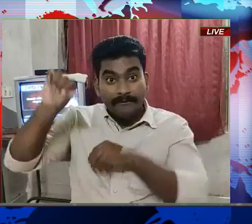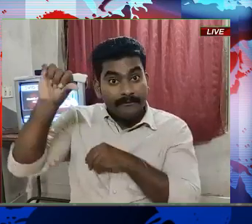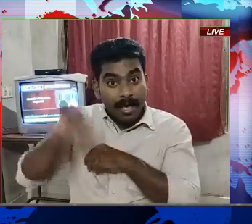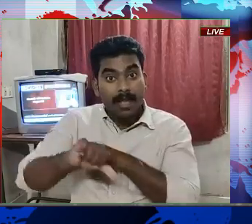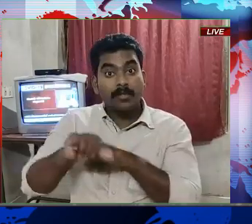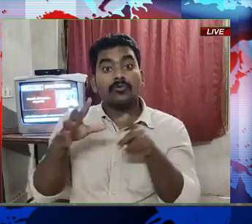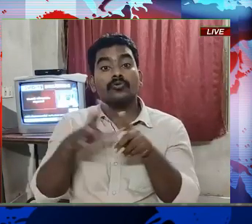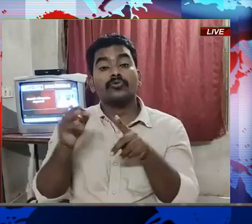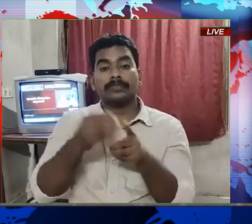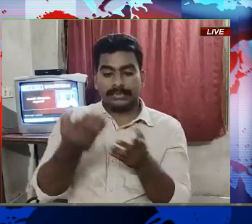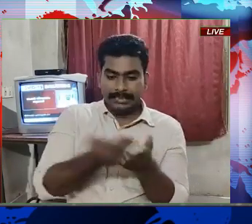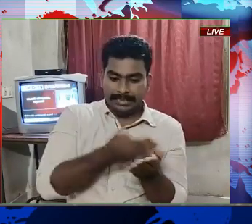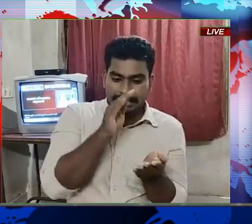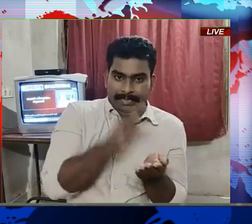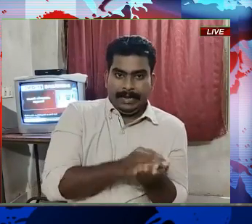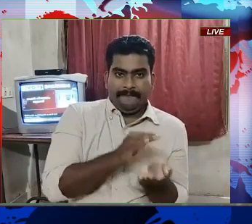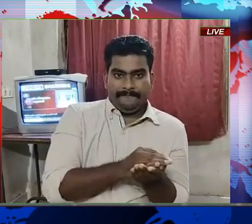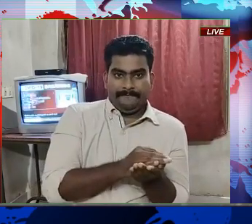അല്ലെങ്കിൽ